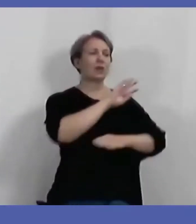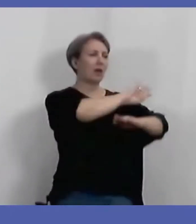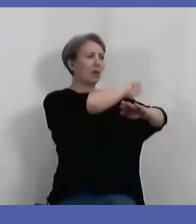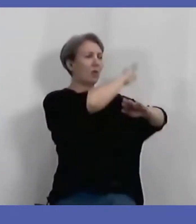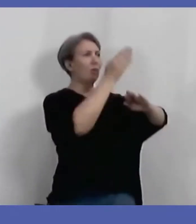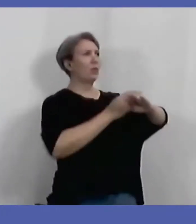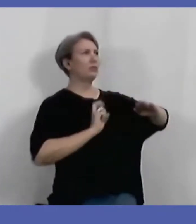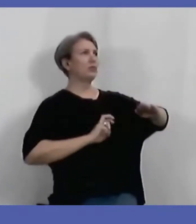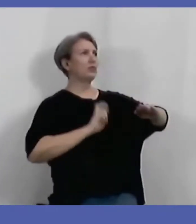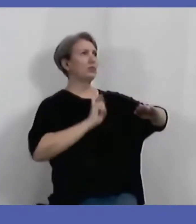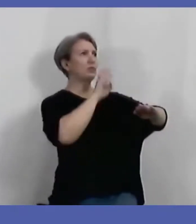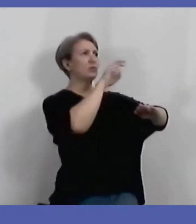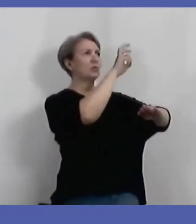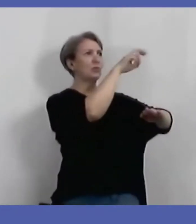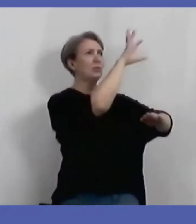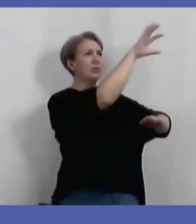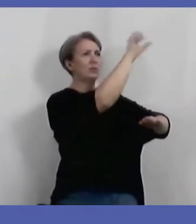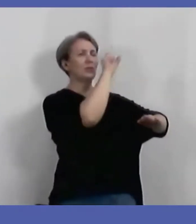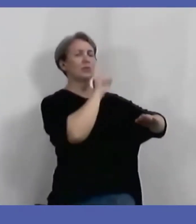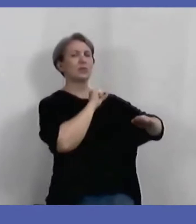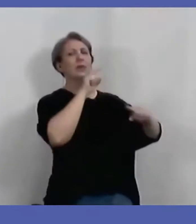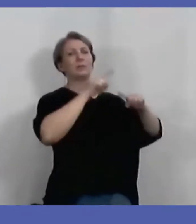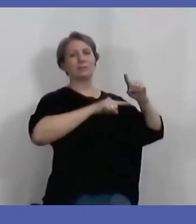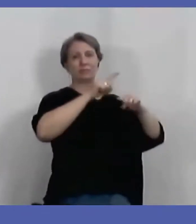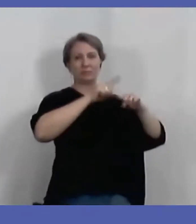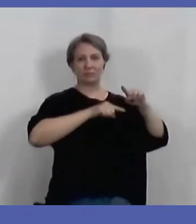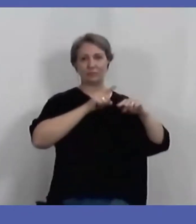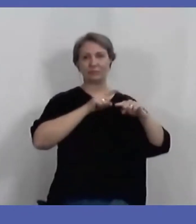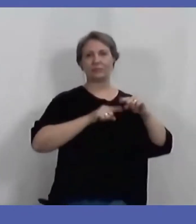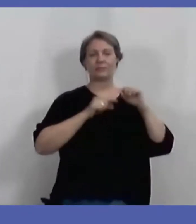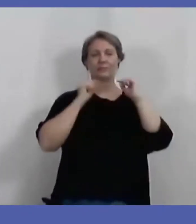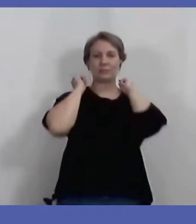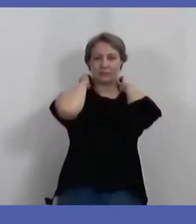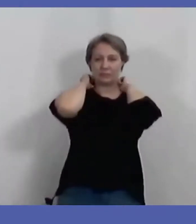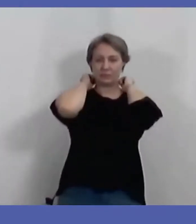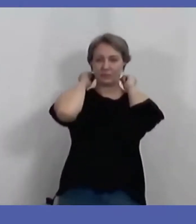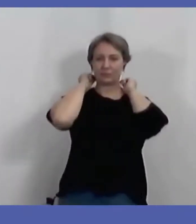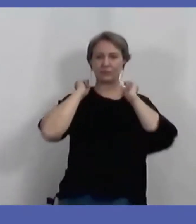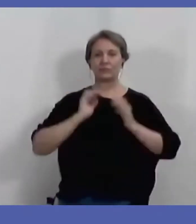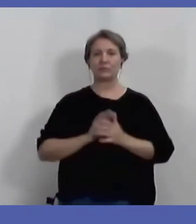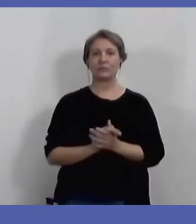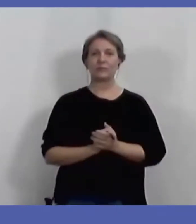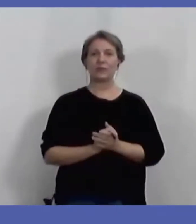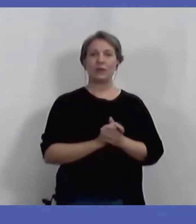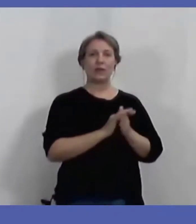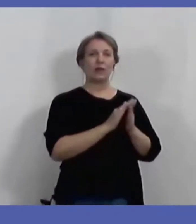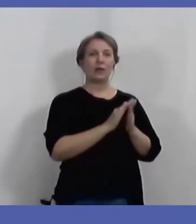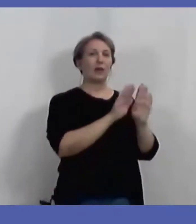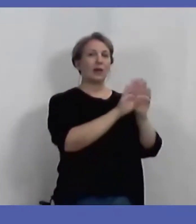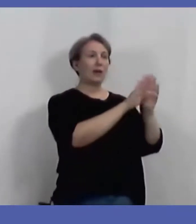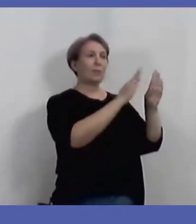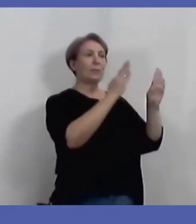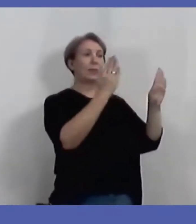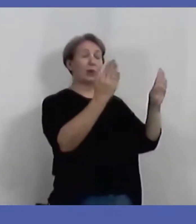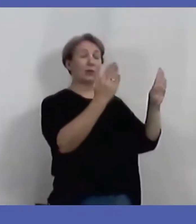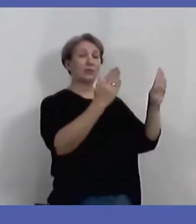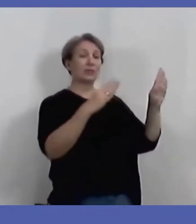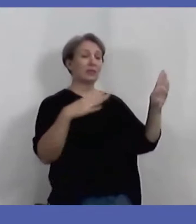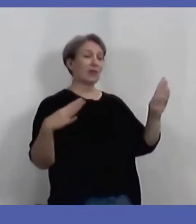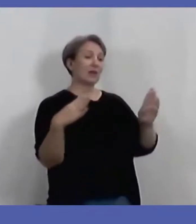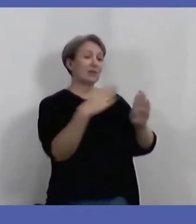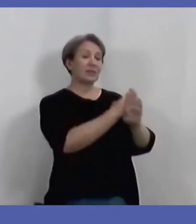Hoje ainda não se fechou o ciclo. A porta para a salvação dos gentios ainda